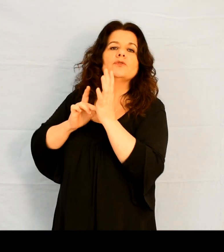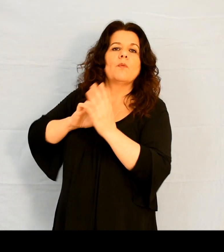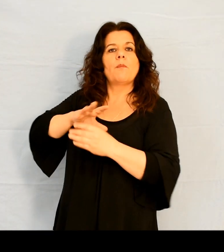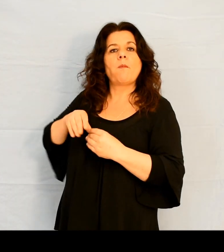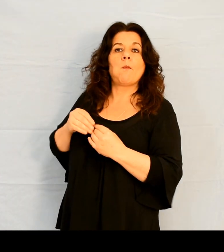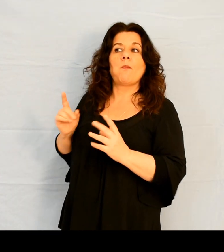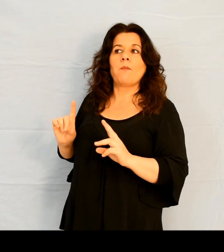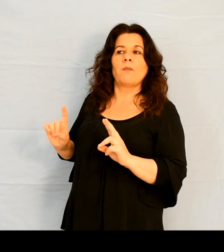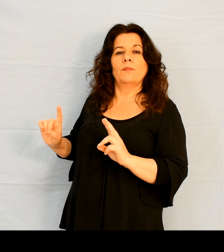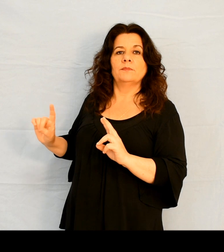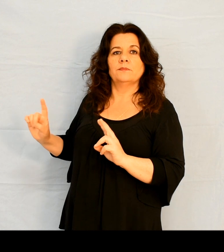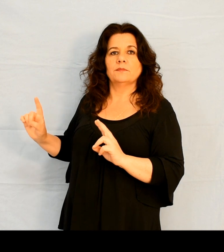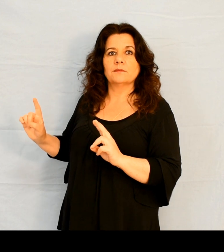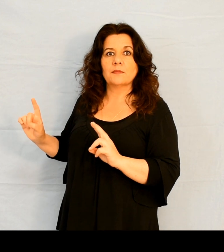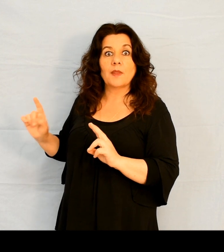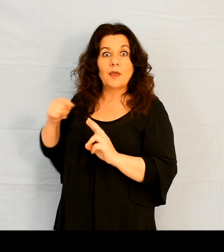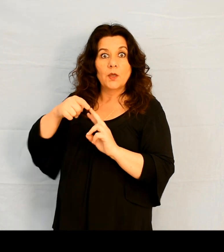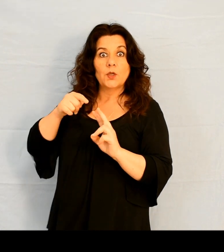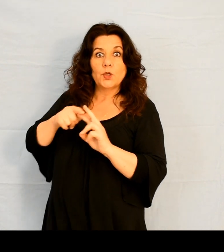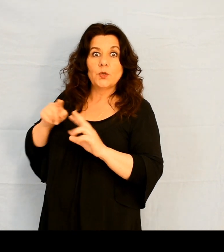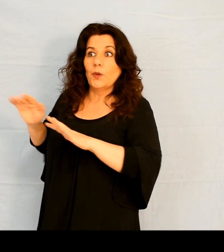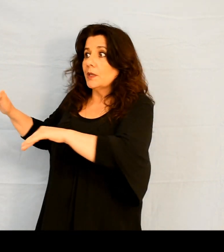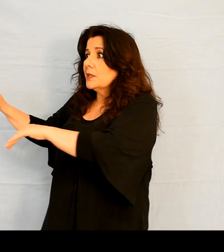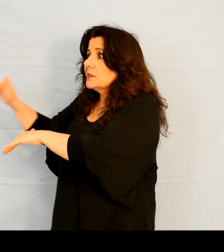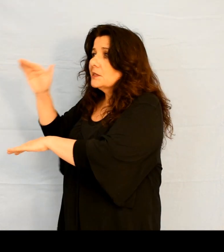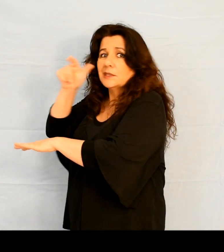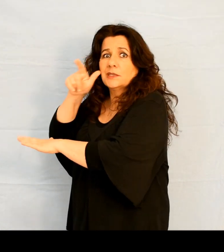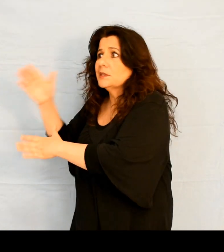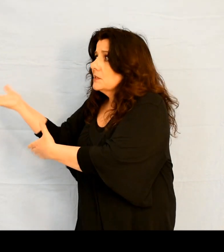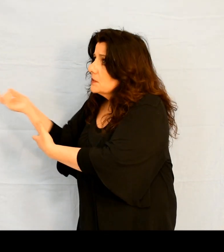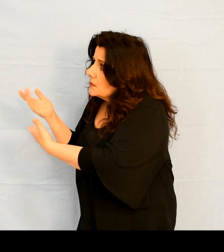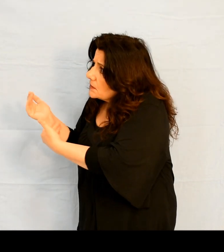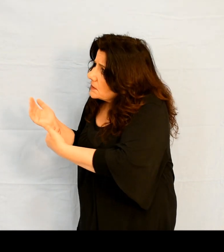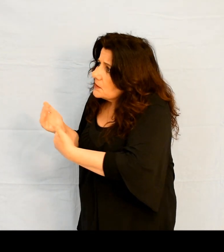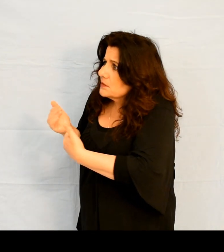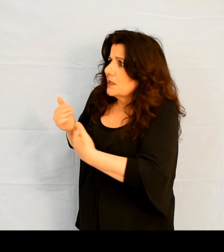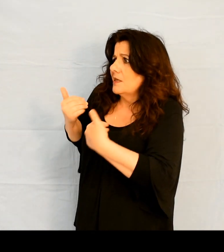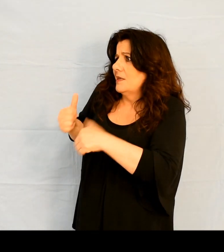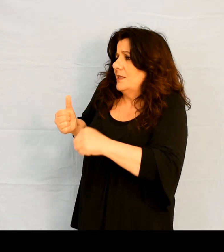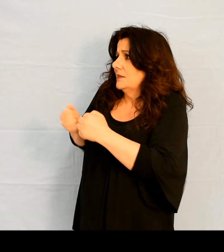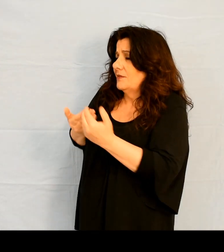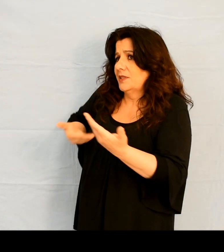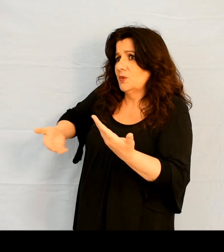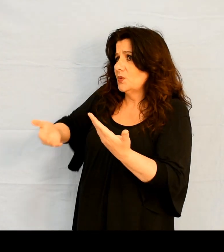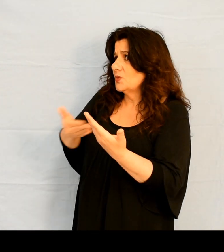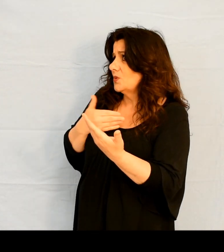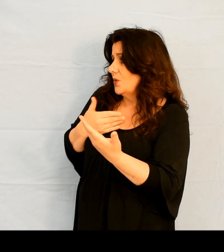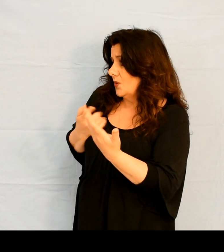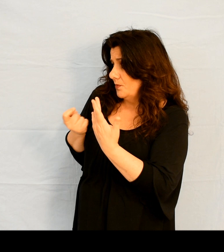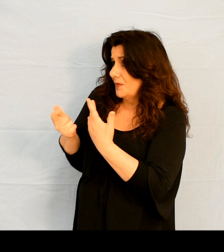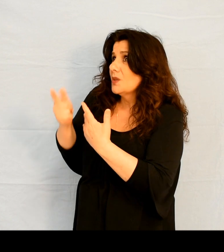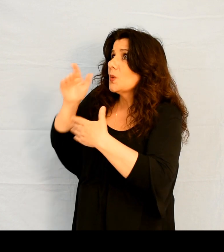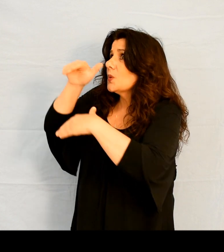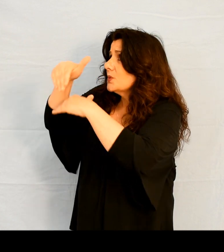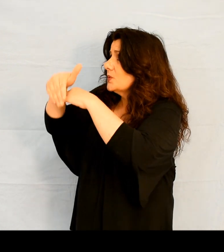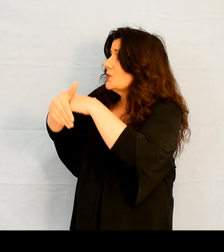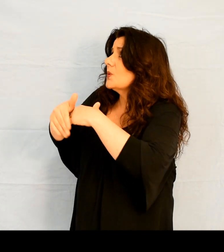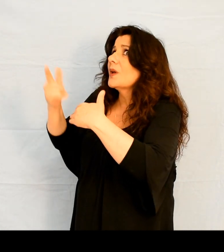Mais ils s'efforcèrent de le retenir. « Reste avec nous, car le soir approche et déjà le jour est bas. »